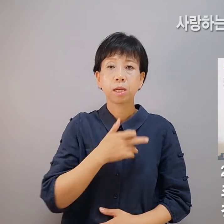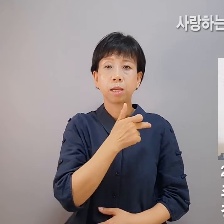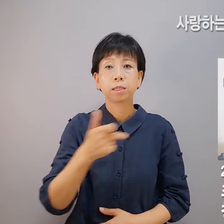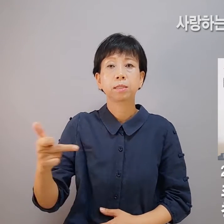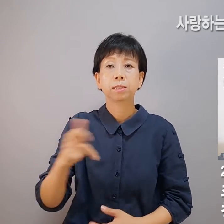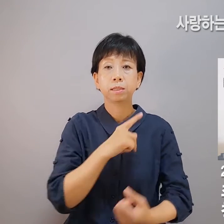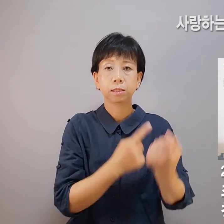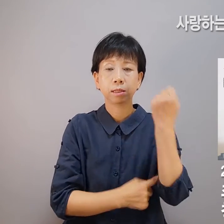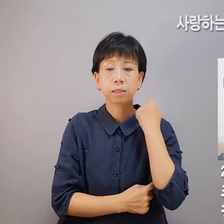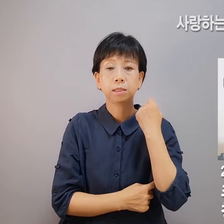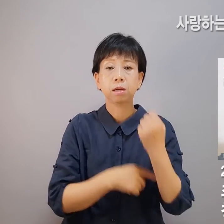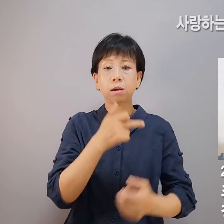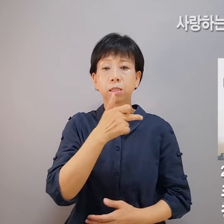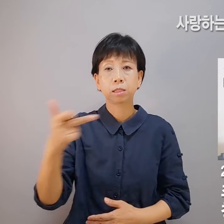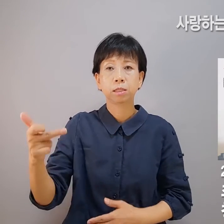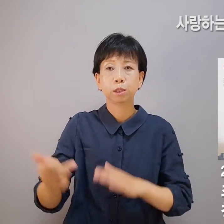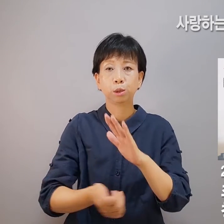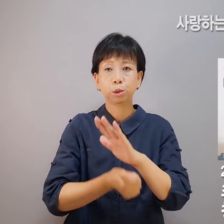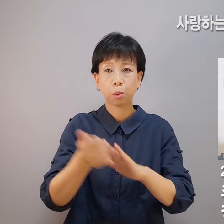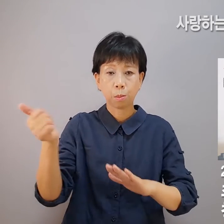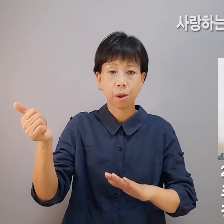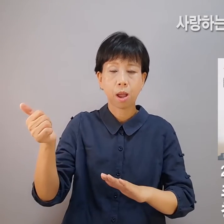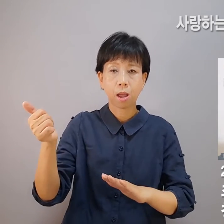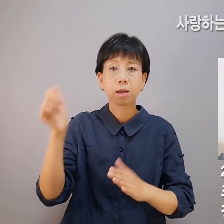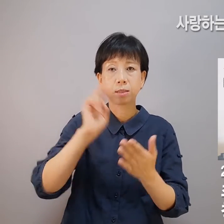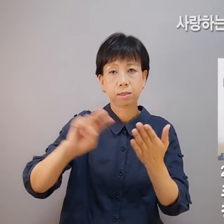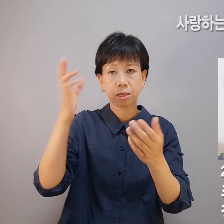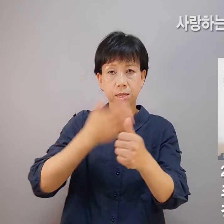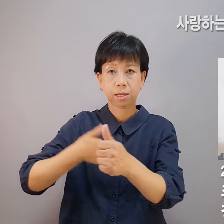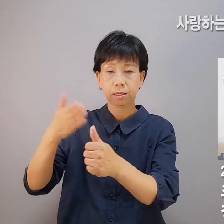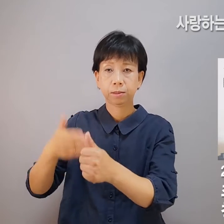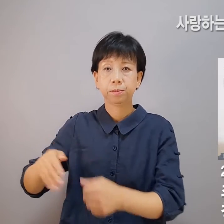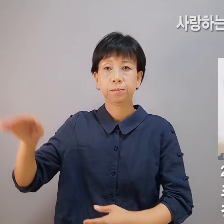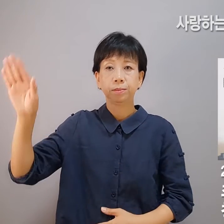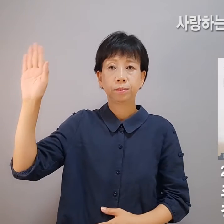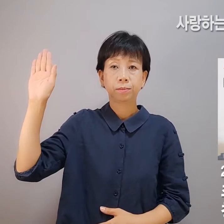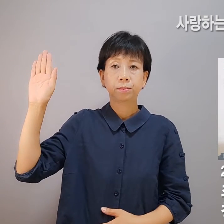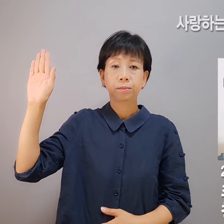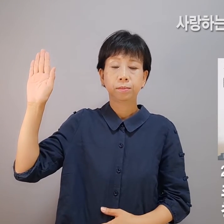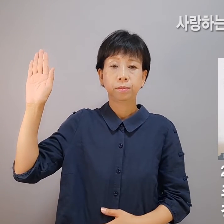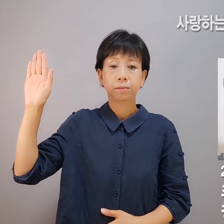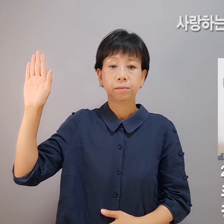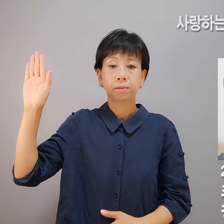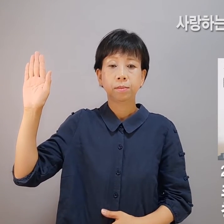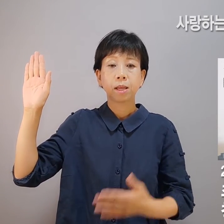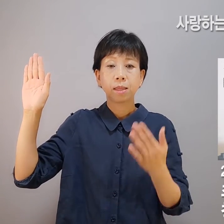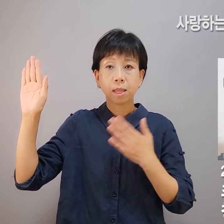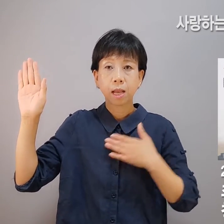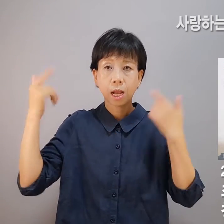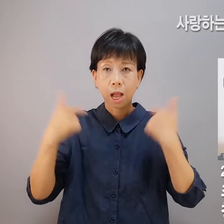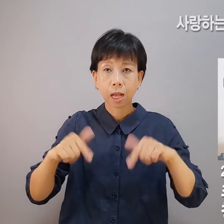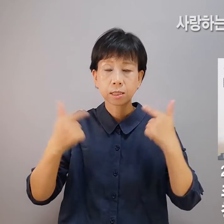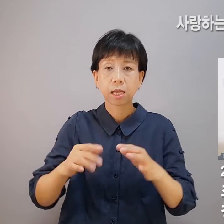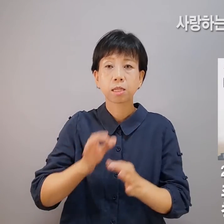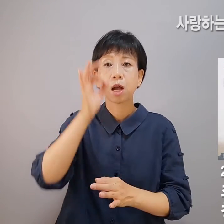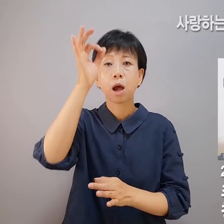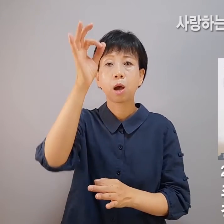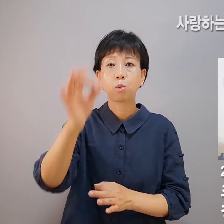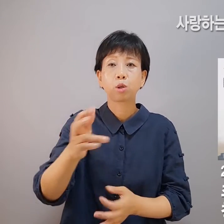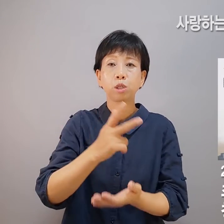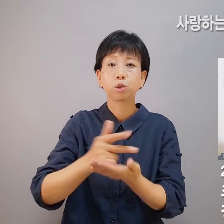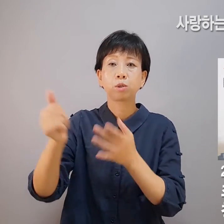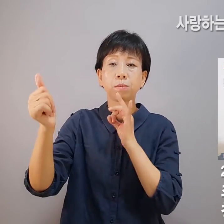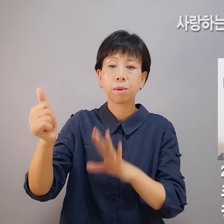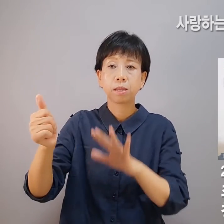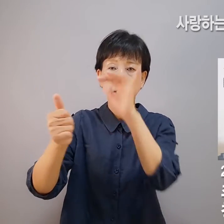큰 능력, 주는 나의 큰 소망. 네. 내가 항상 영원히